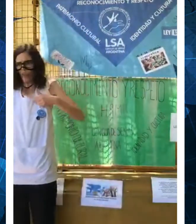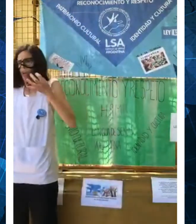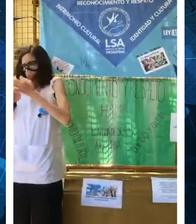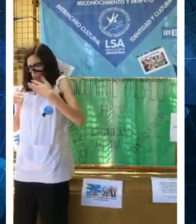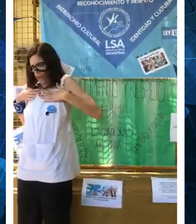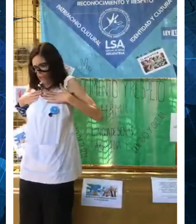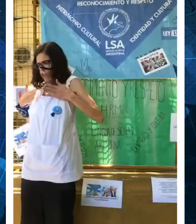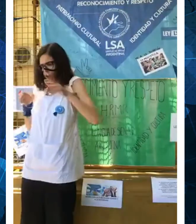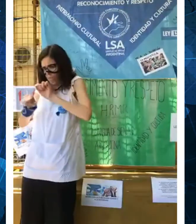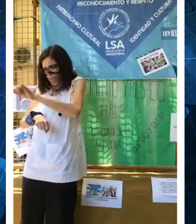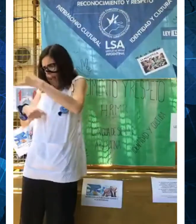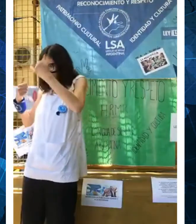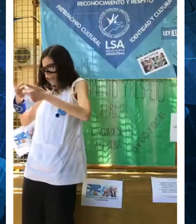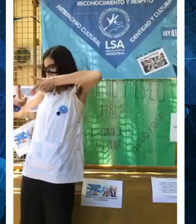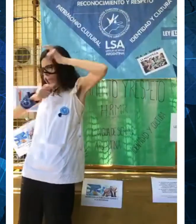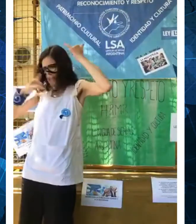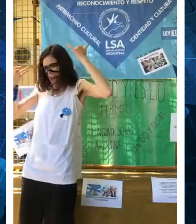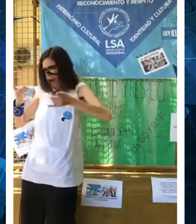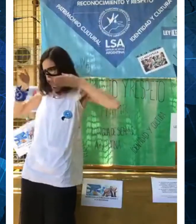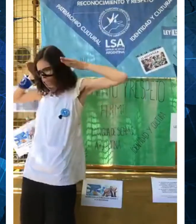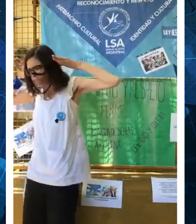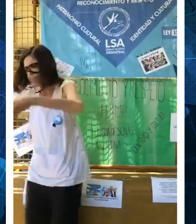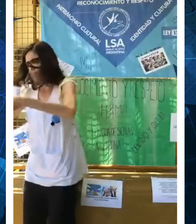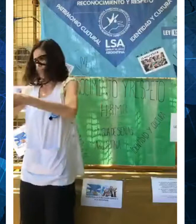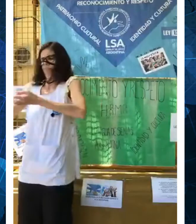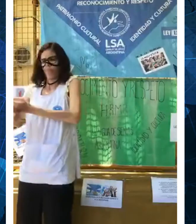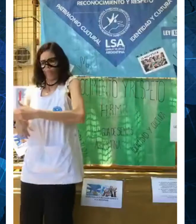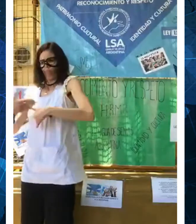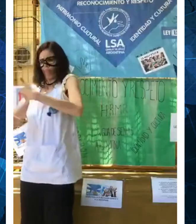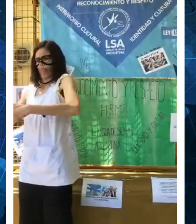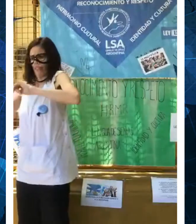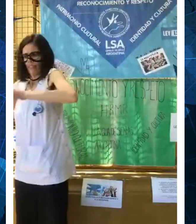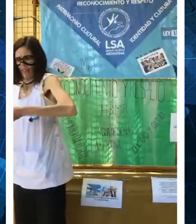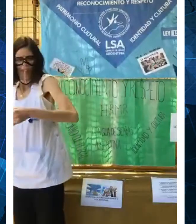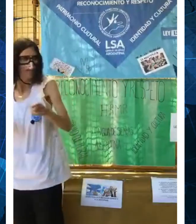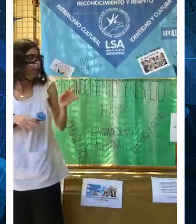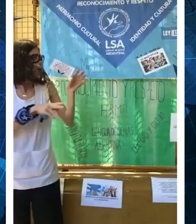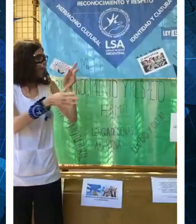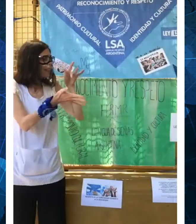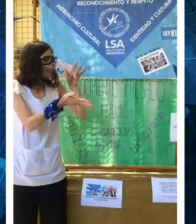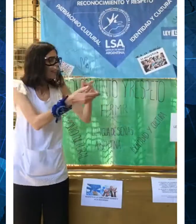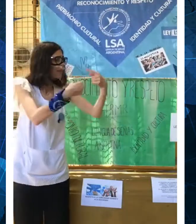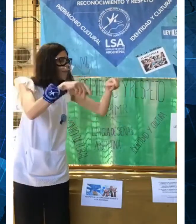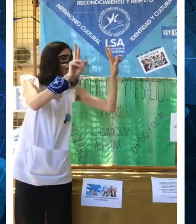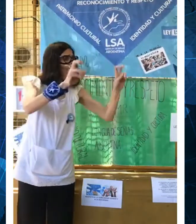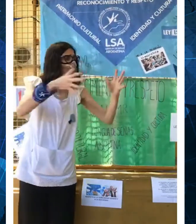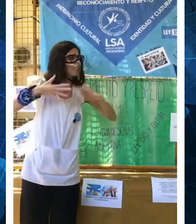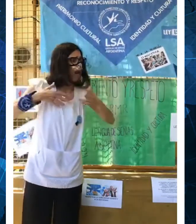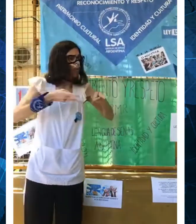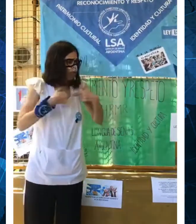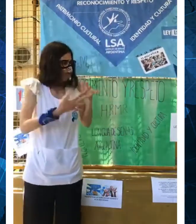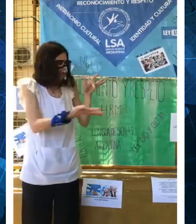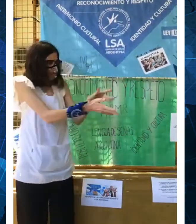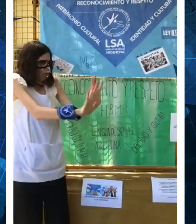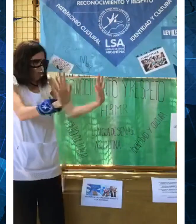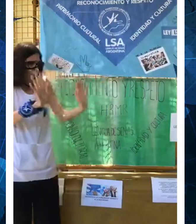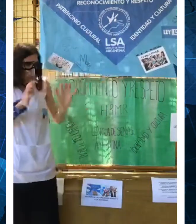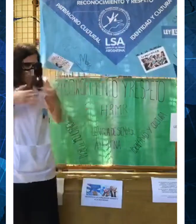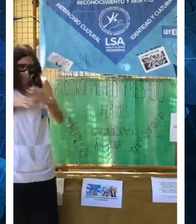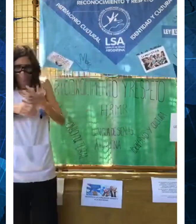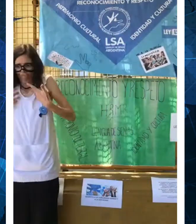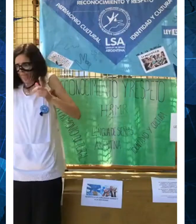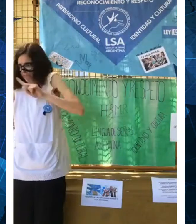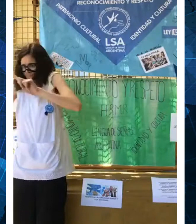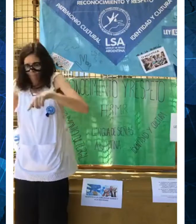mismo, yo soy docente, tengo un título y experiencia en el ámbito educativo. Puedo trabajar en ese espacio, pero